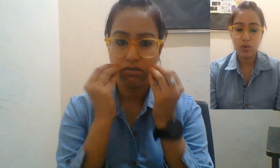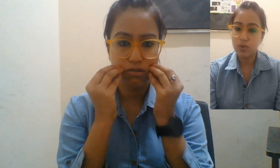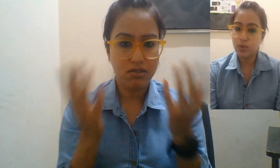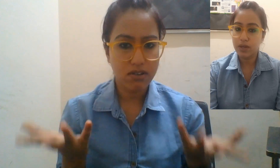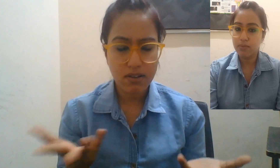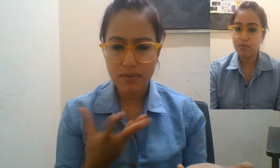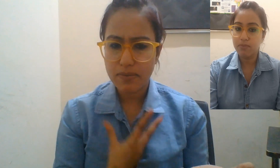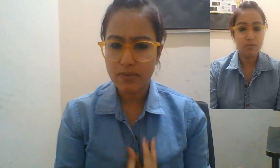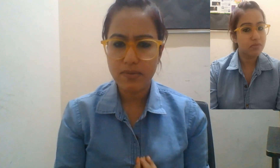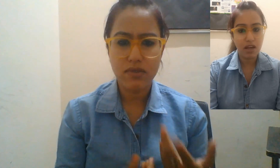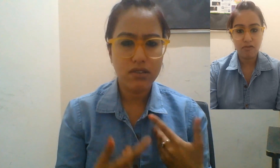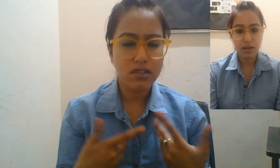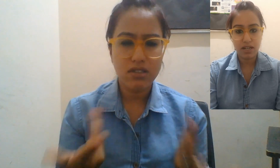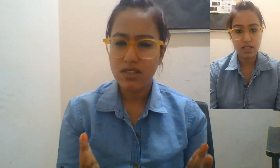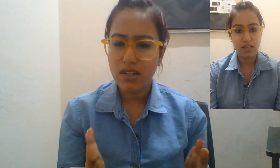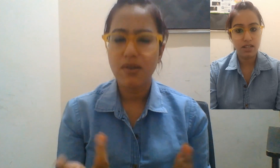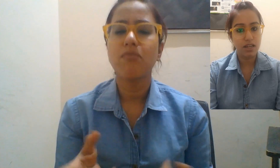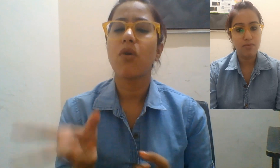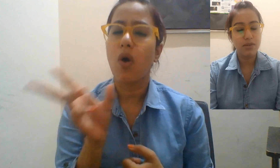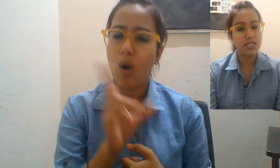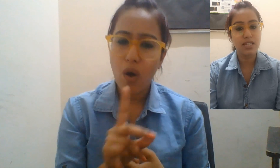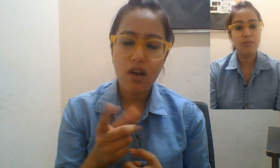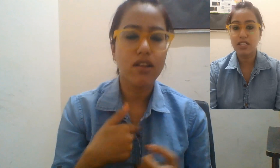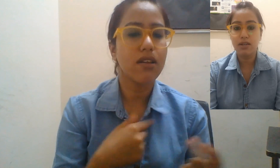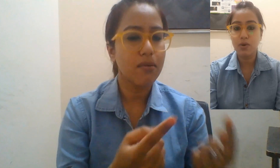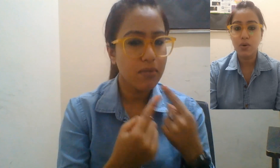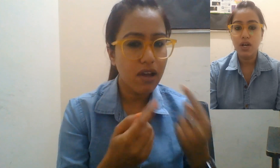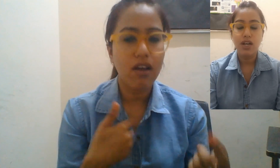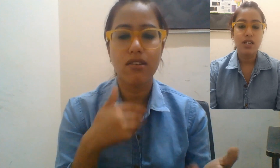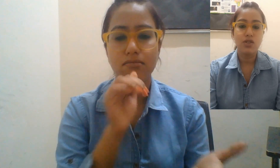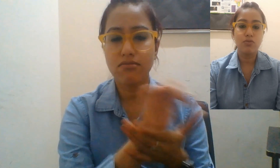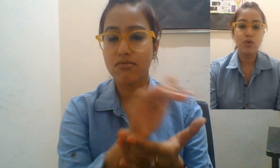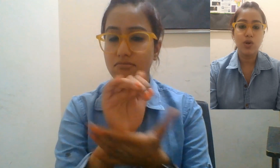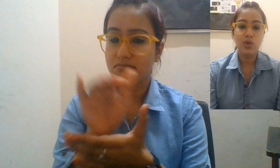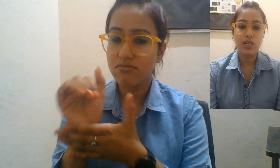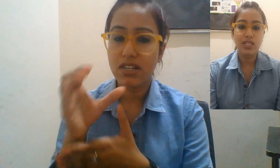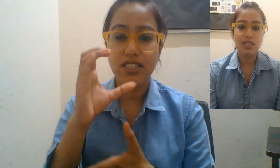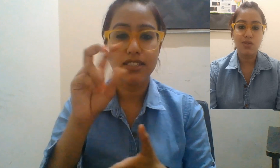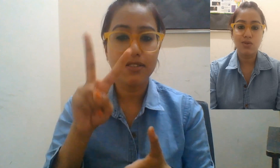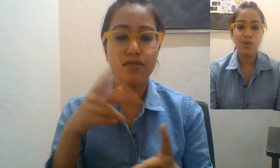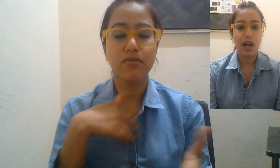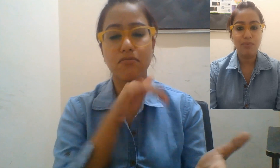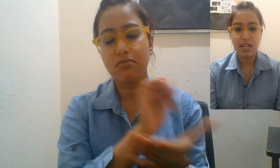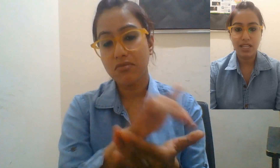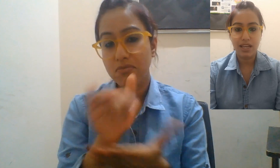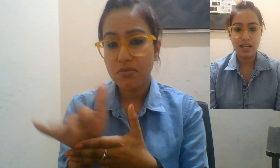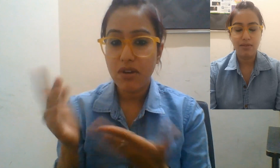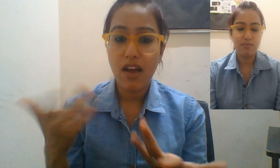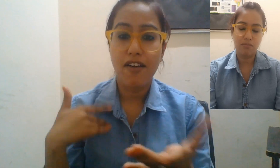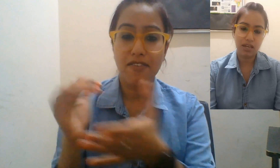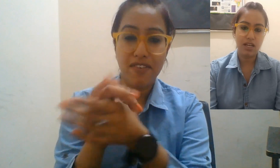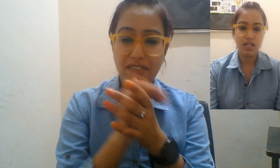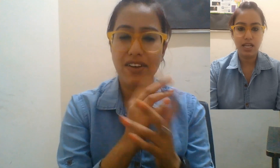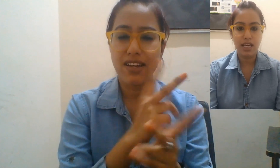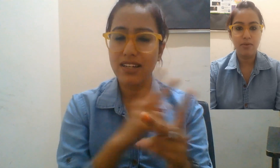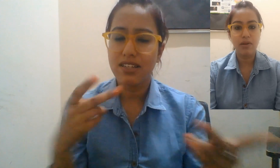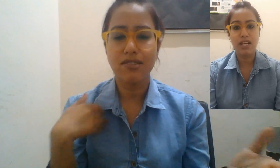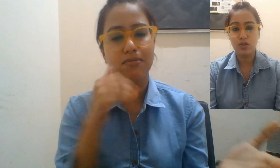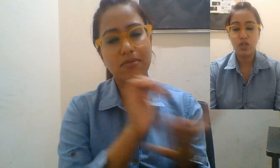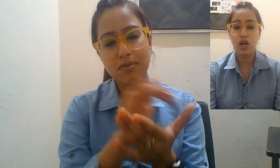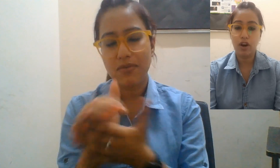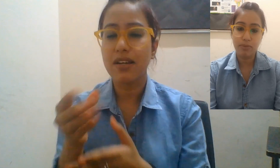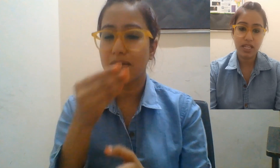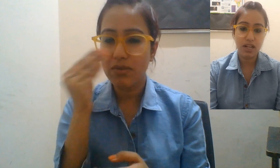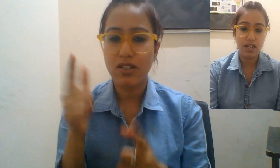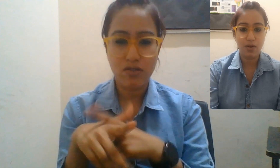तो उन्होंने साफ मना कर दिया कि हम किसी बधिर को जो बोल और सुन नहीं सकता उसको काम नहीं देंगे। मैंने कहा ठीक है,